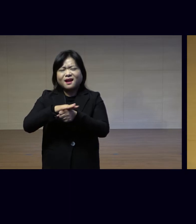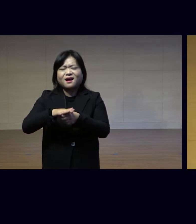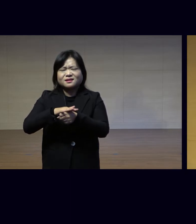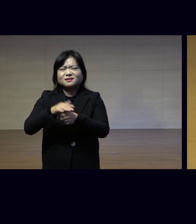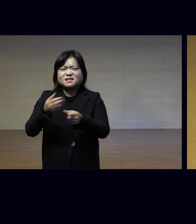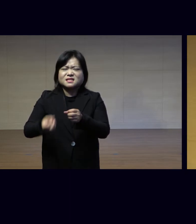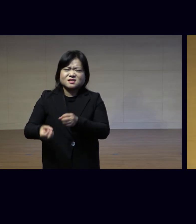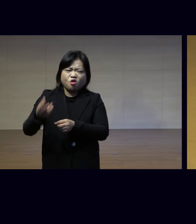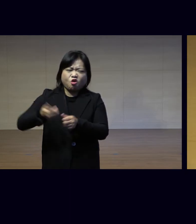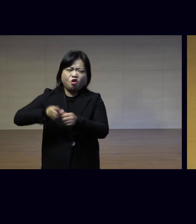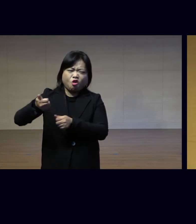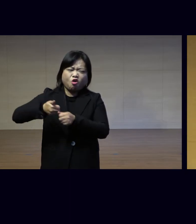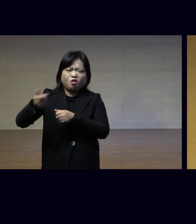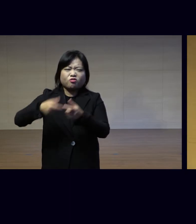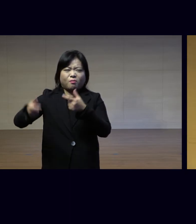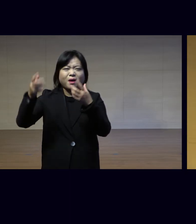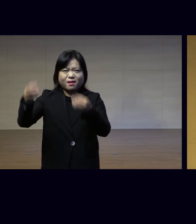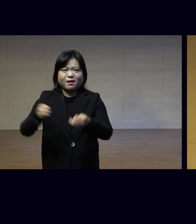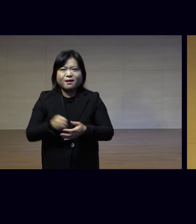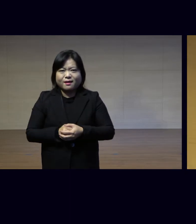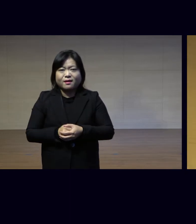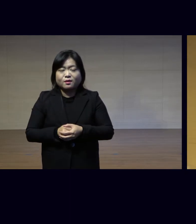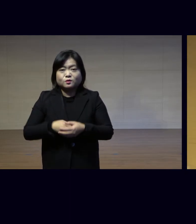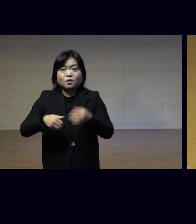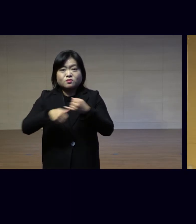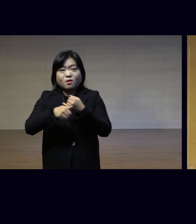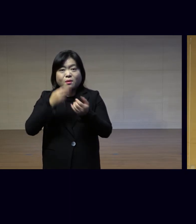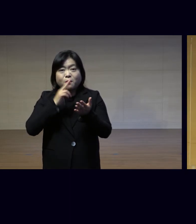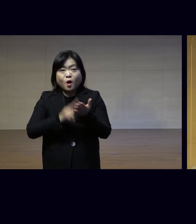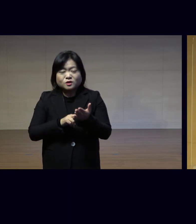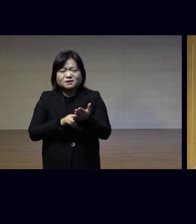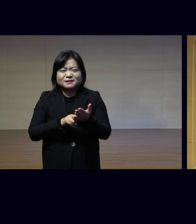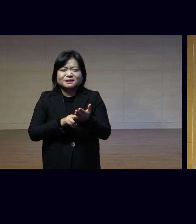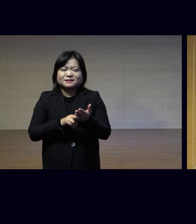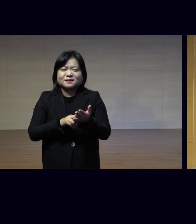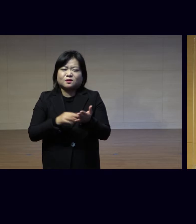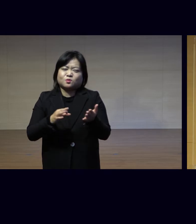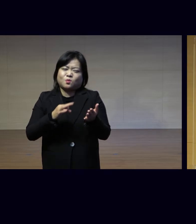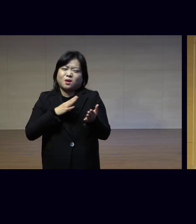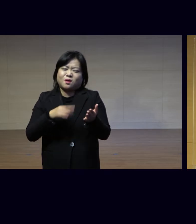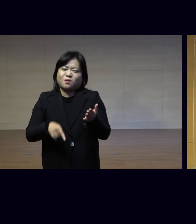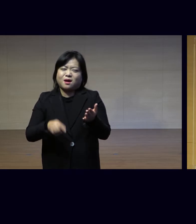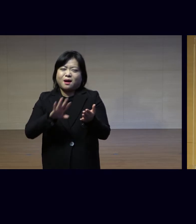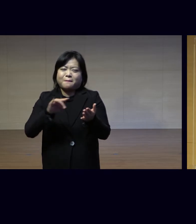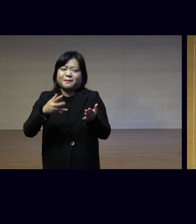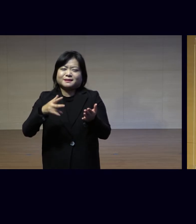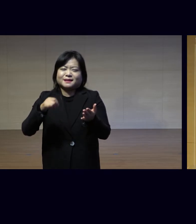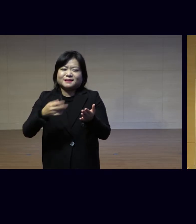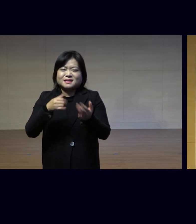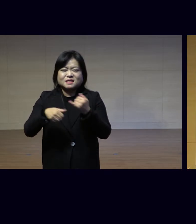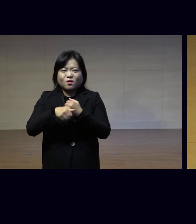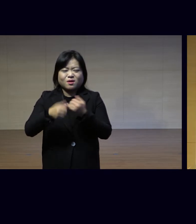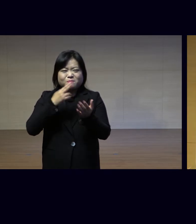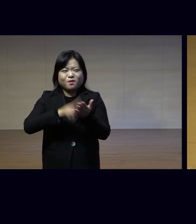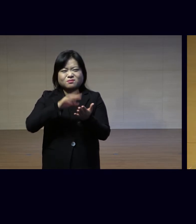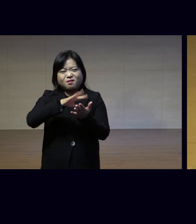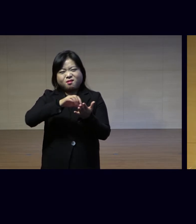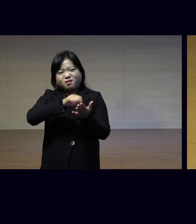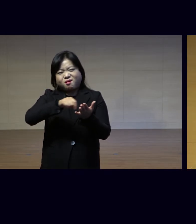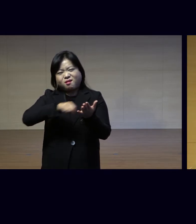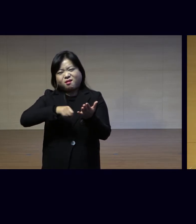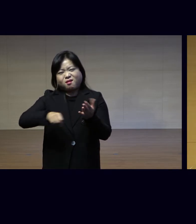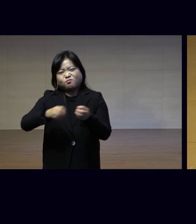많습니다. 그리고 연애 편지가 또 기가 막혀요. 이 발자크가 또 연애 편지의 대가가